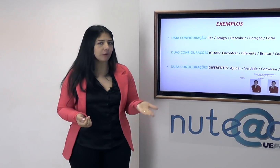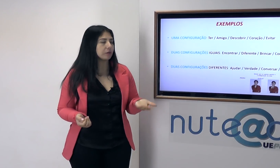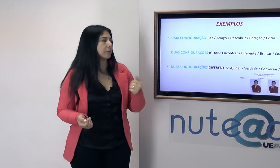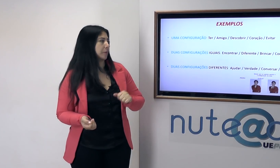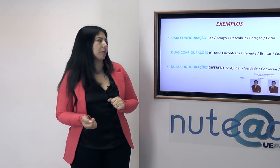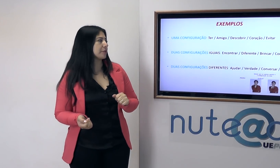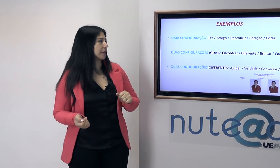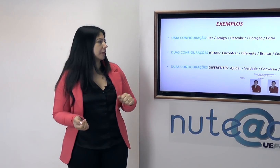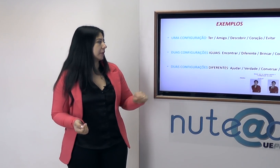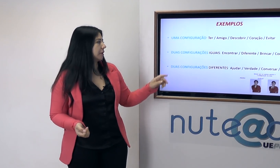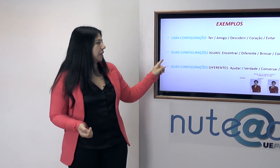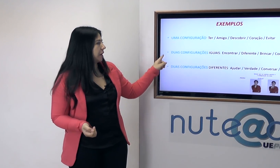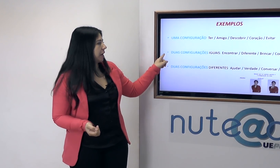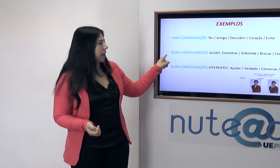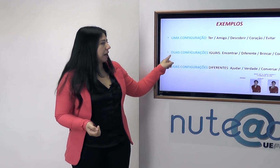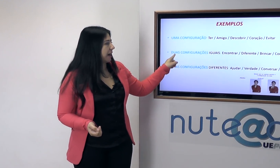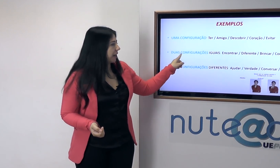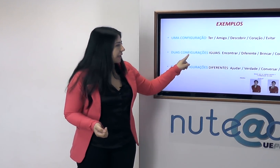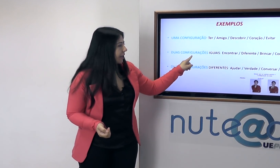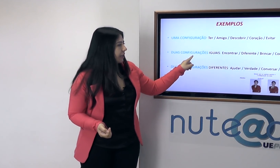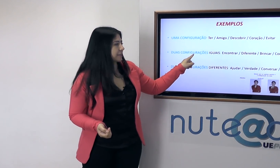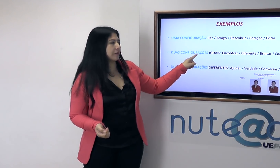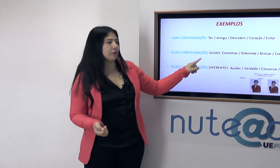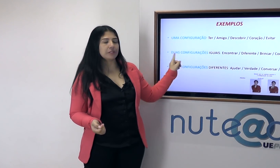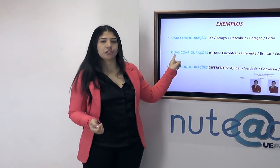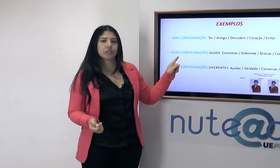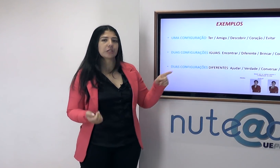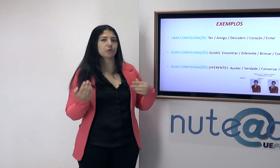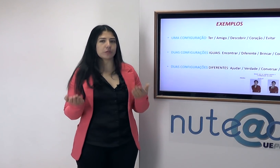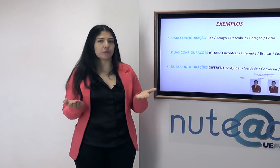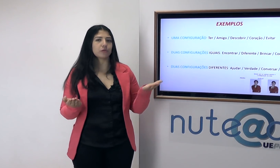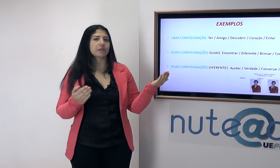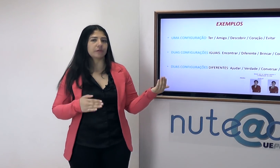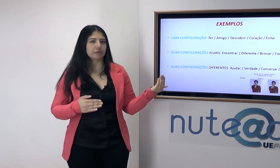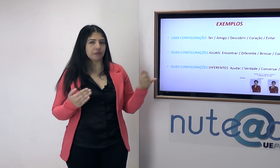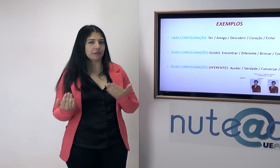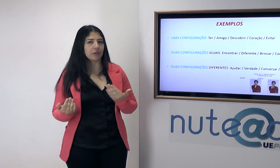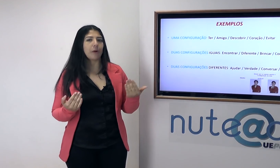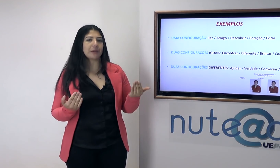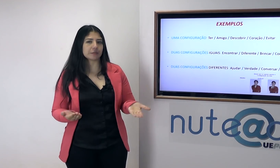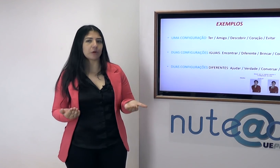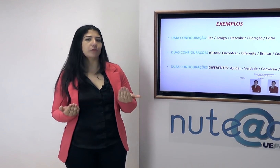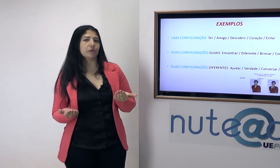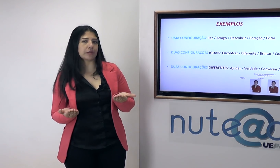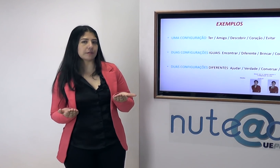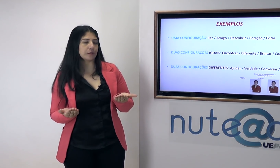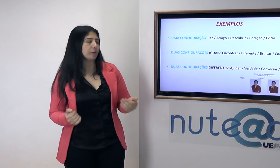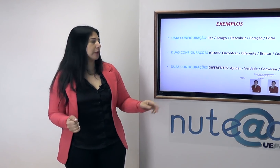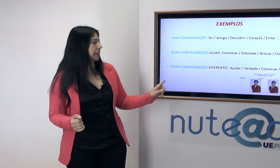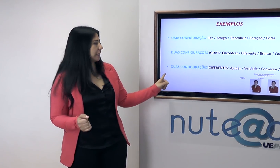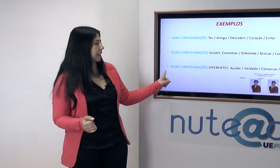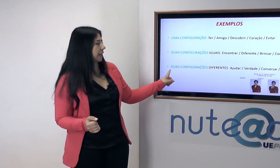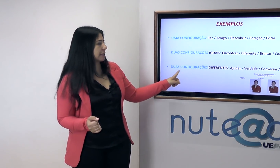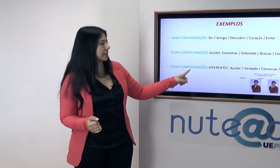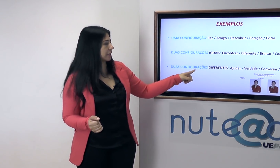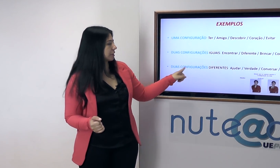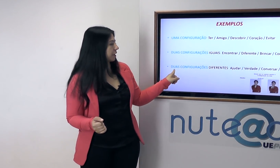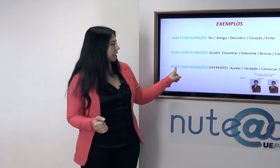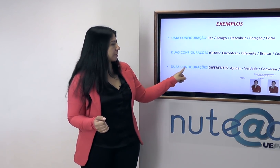quanto a minha mão esquerda. Há aquelas que vão exigir que as duas mãos tenham a mesma configuração. E há aquelas que as